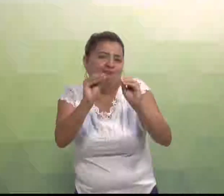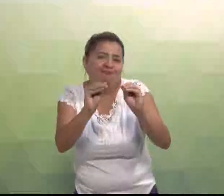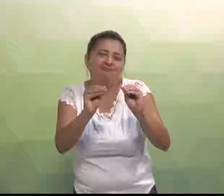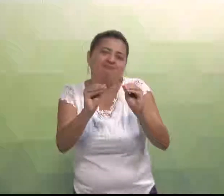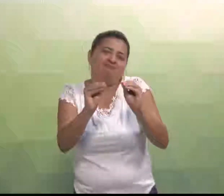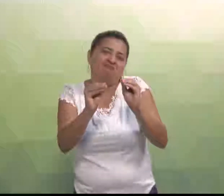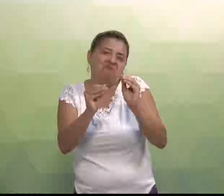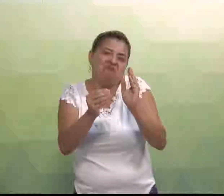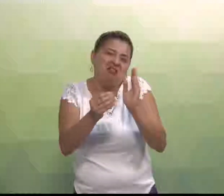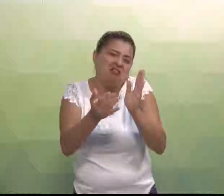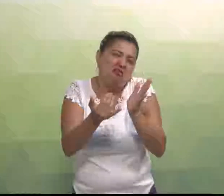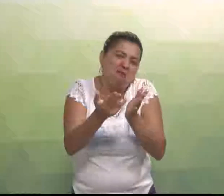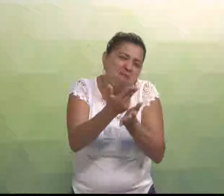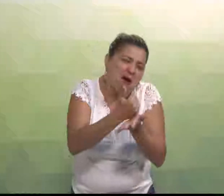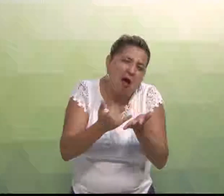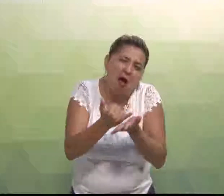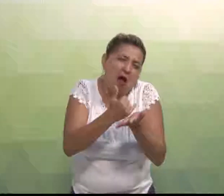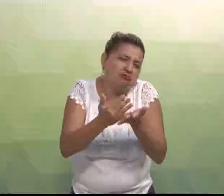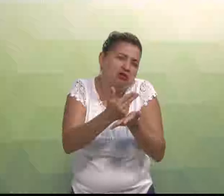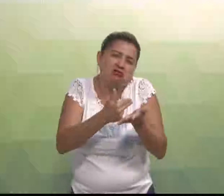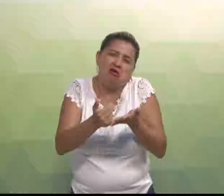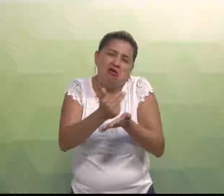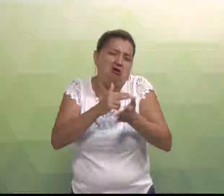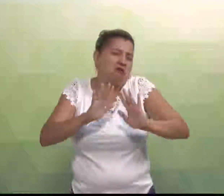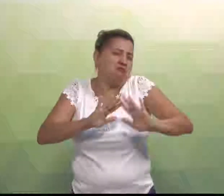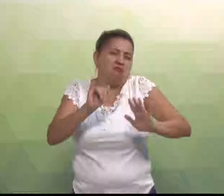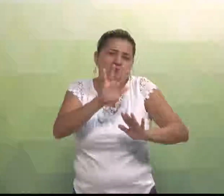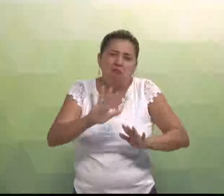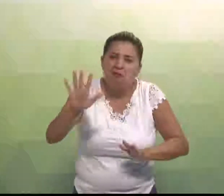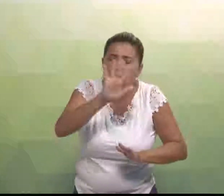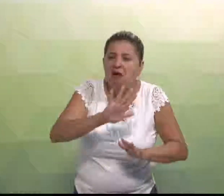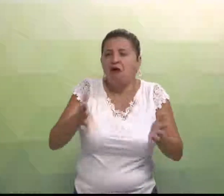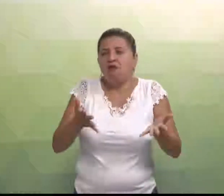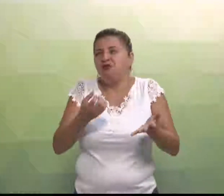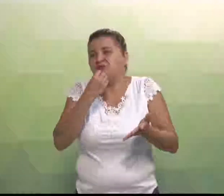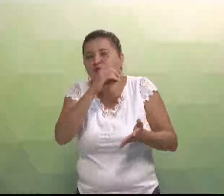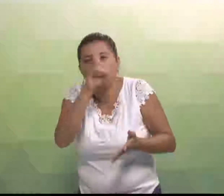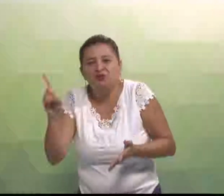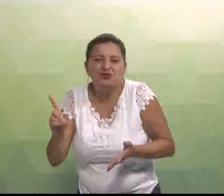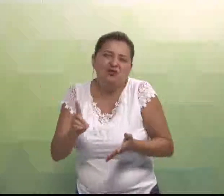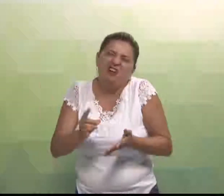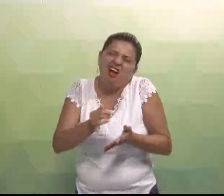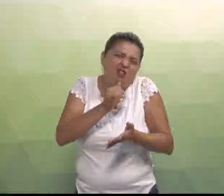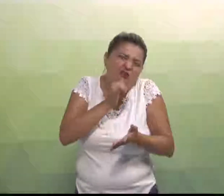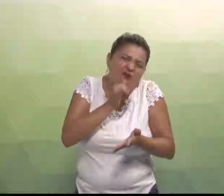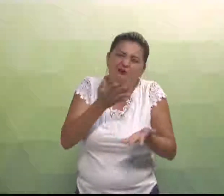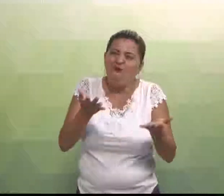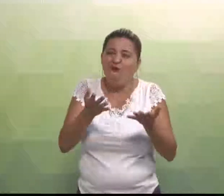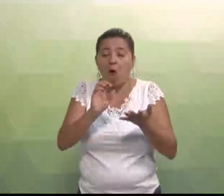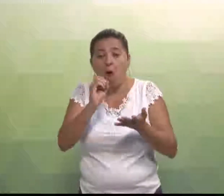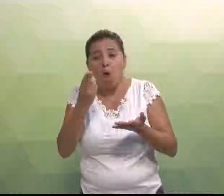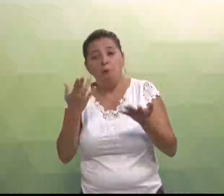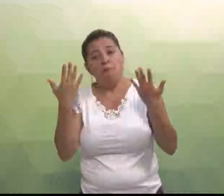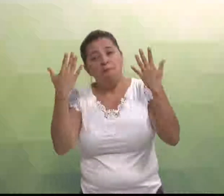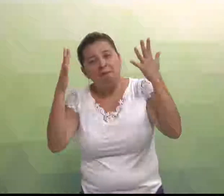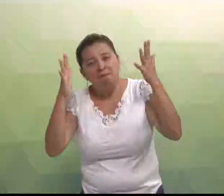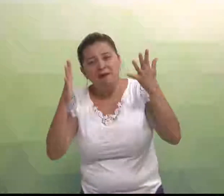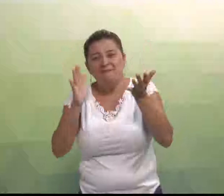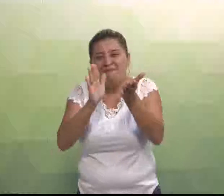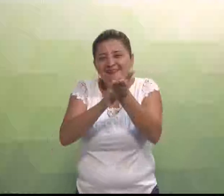estar interagindo, né? Vocês podem estar colocando algumas imagens, fotos, falar o bom dia, o